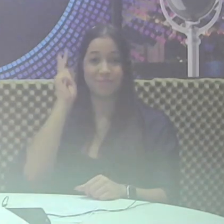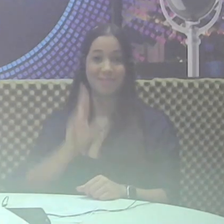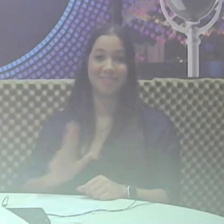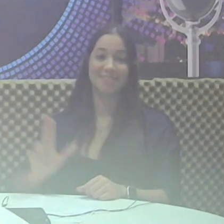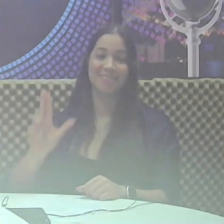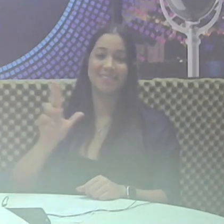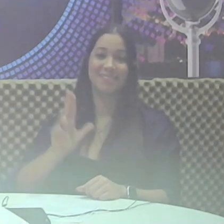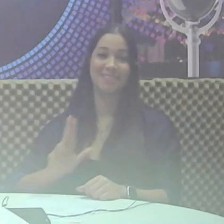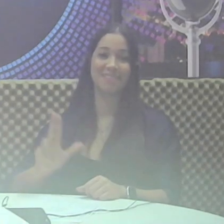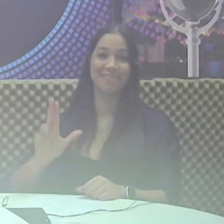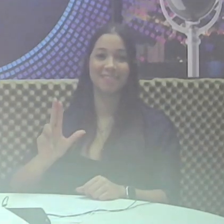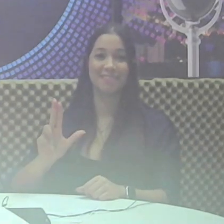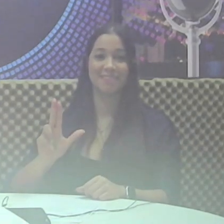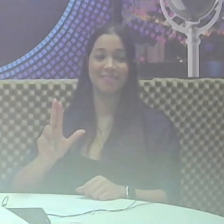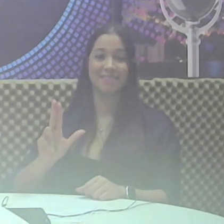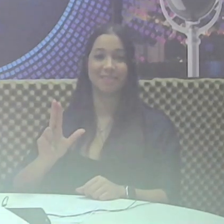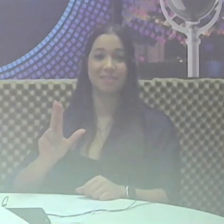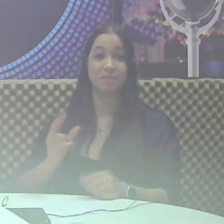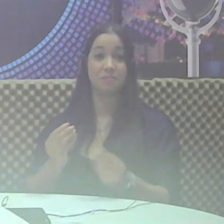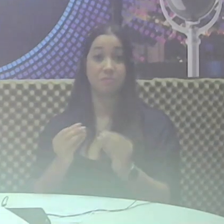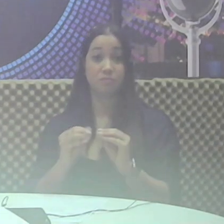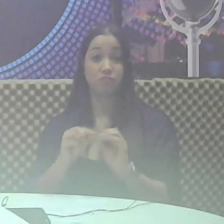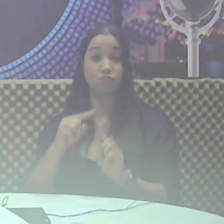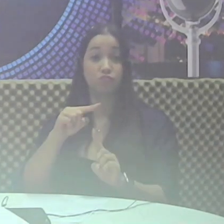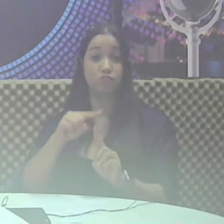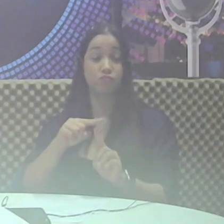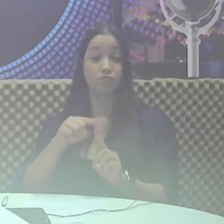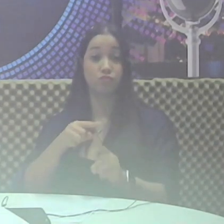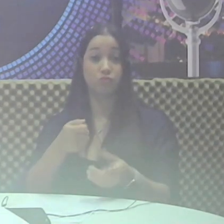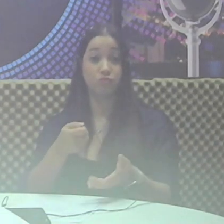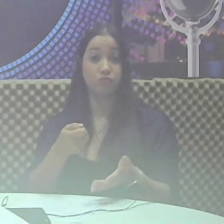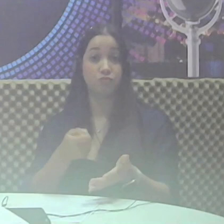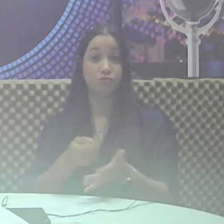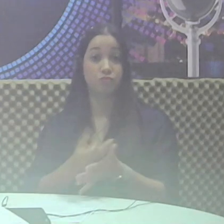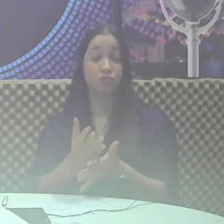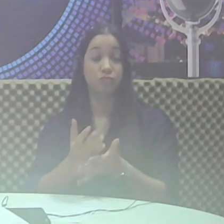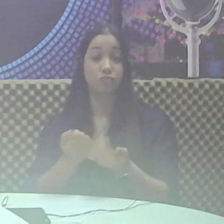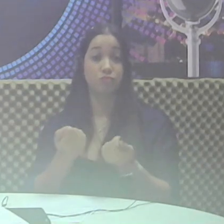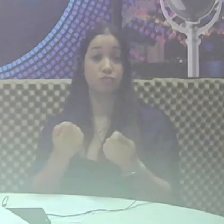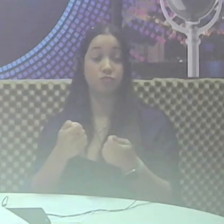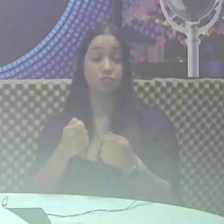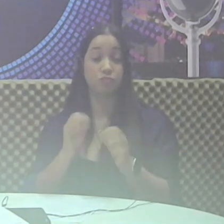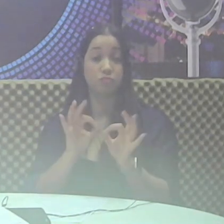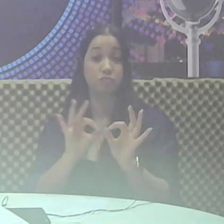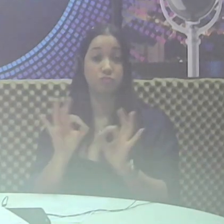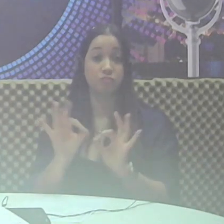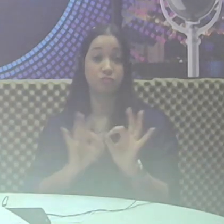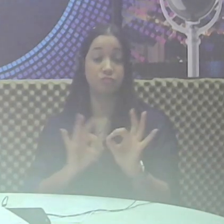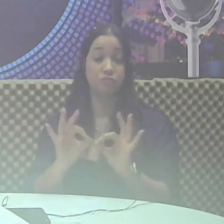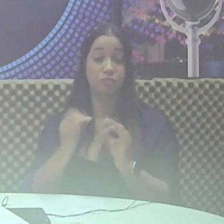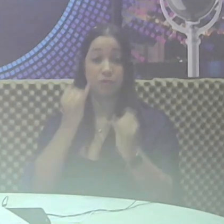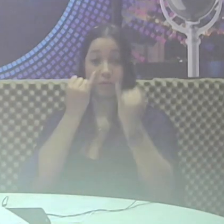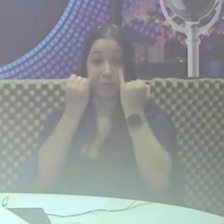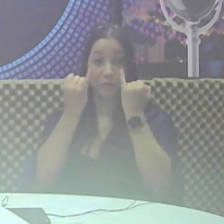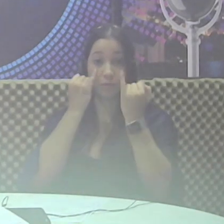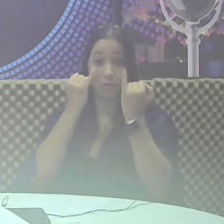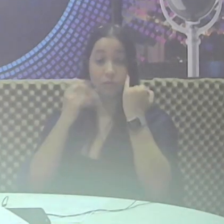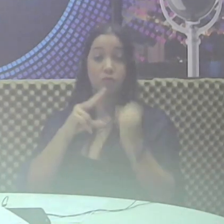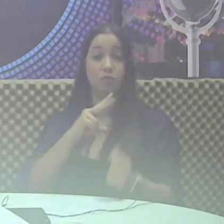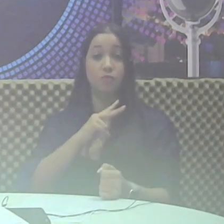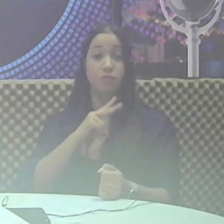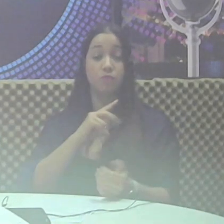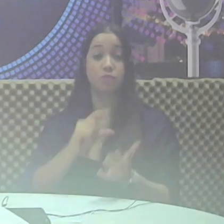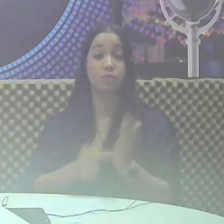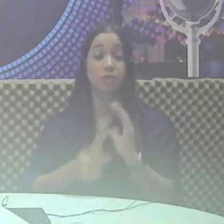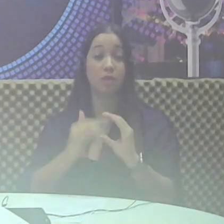Uberlândia. Para se inserir na modalidade de pagamento, basta atualizar os dados cadastrais, como